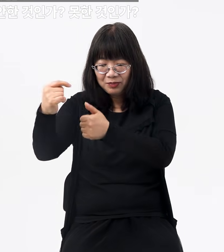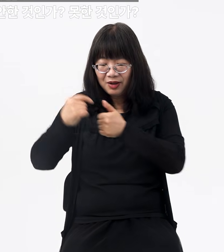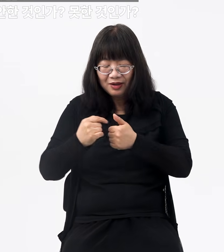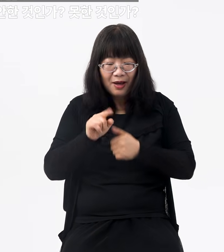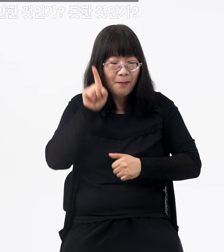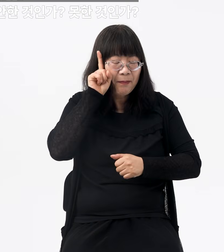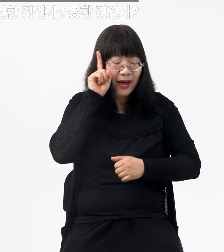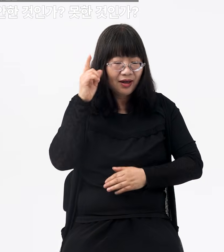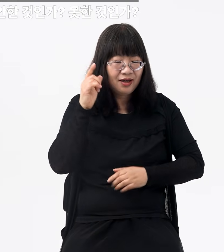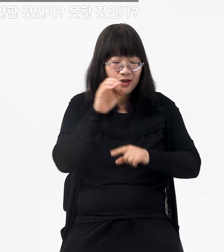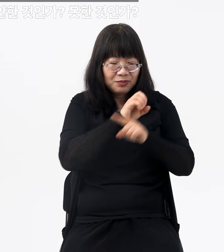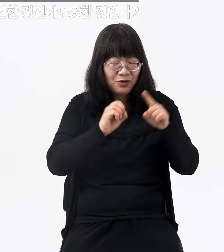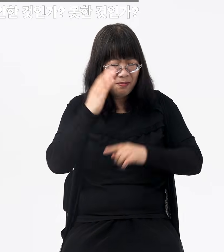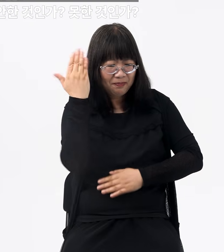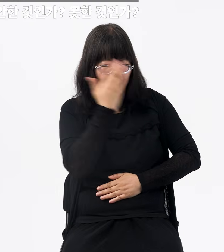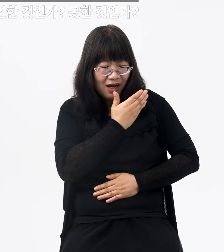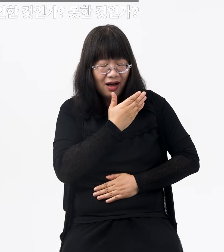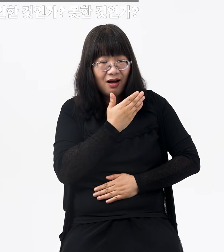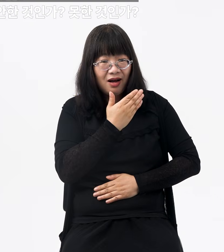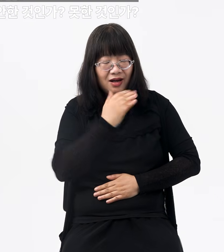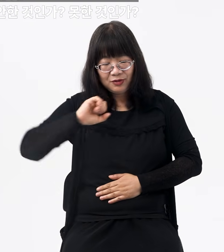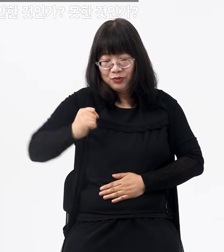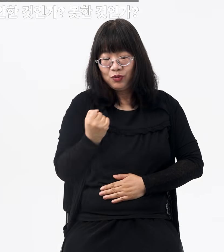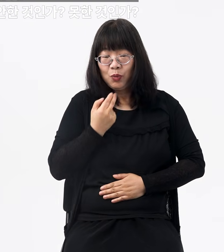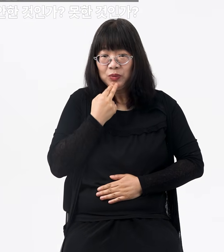받아들이질 않고 자꾸 매니지먼트를 하는 거예요.